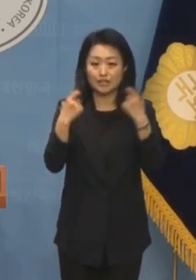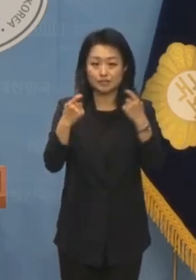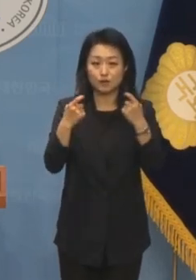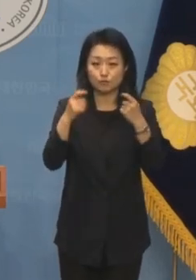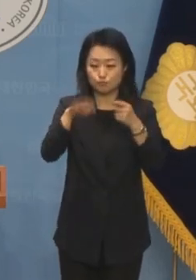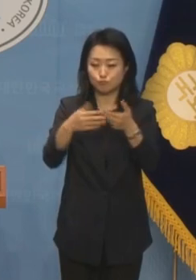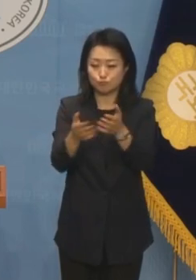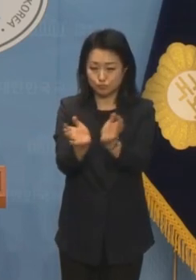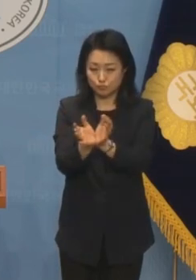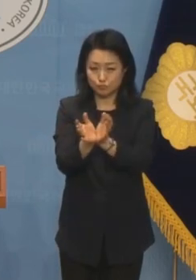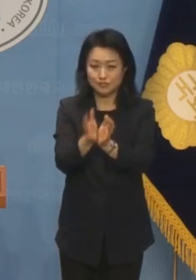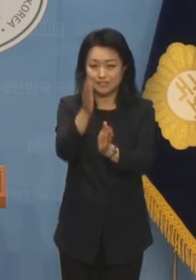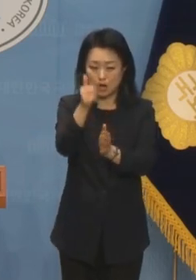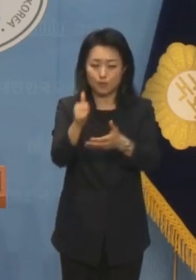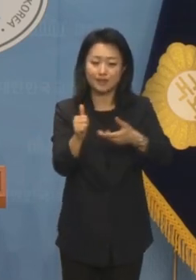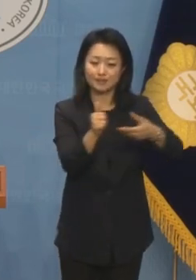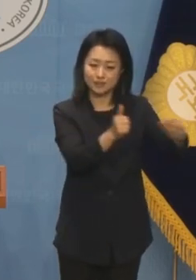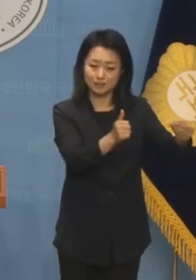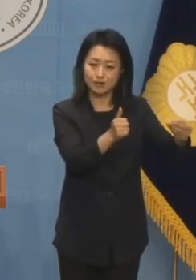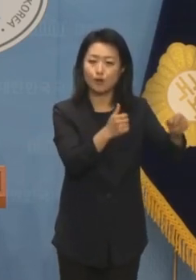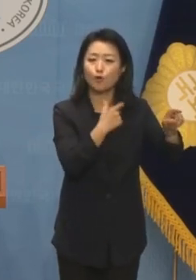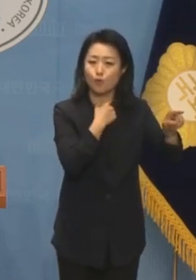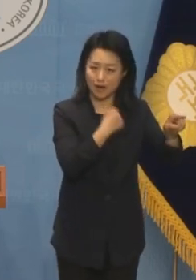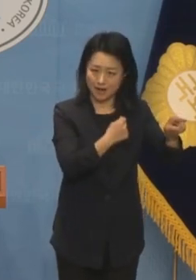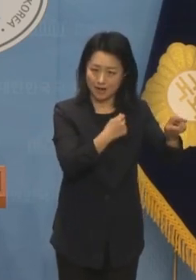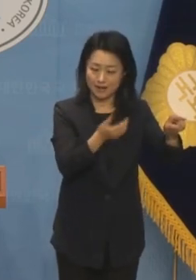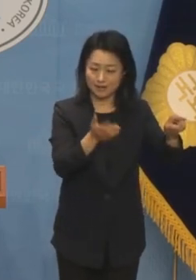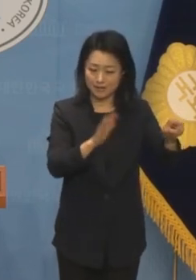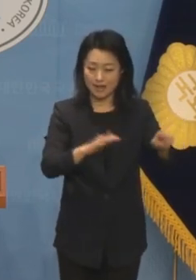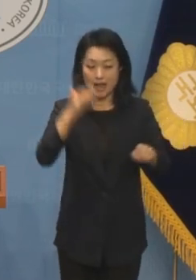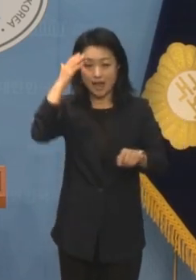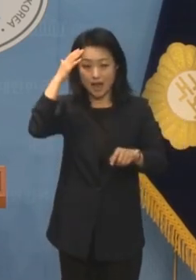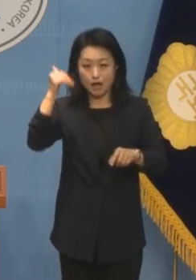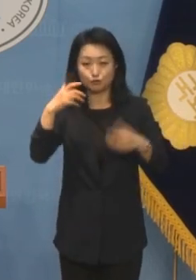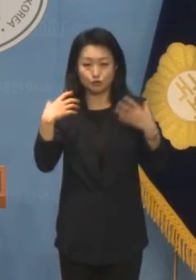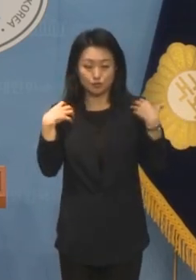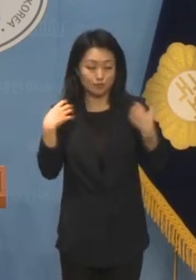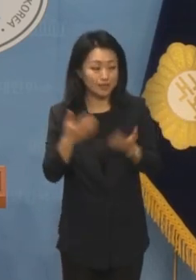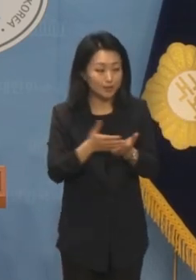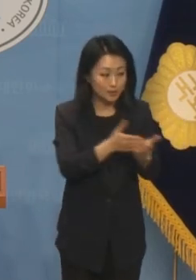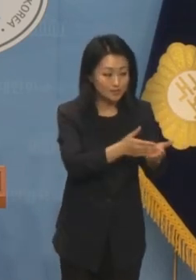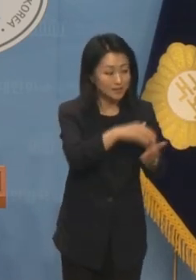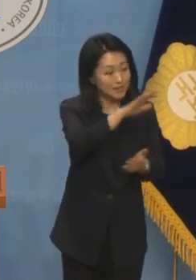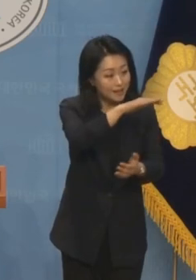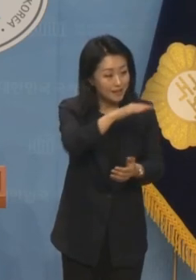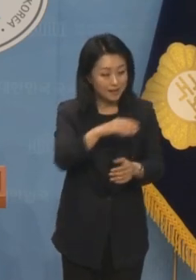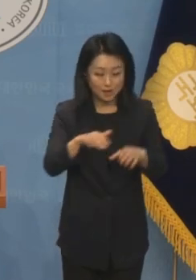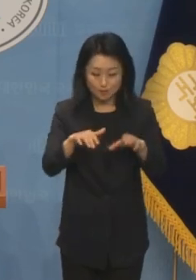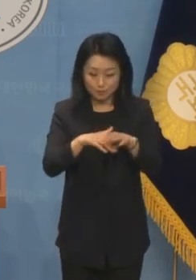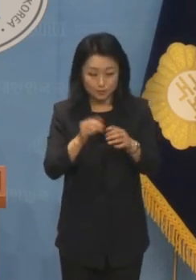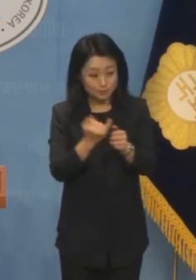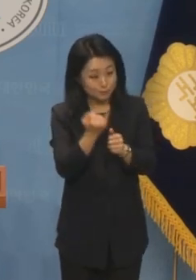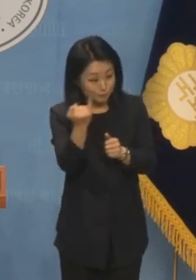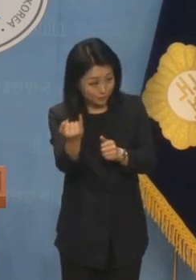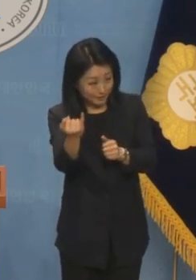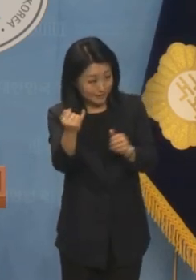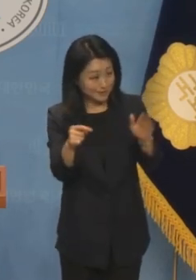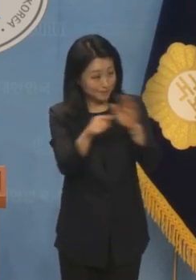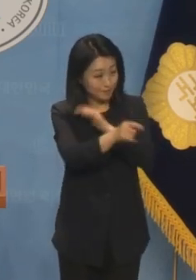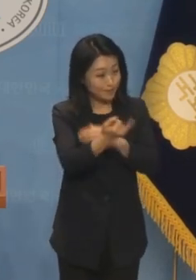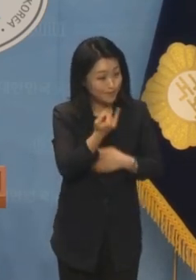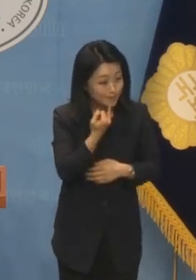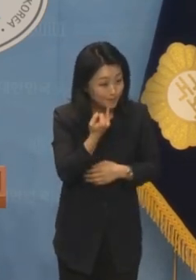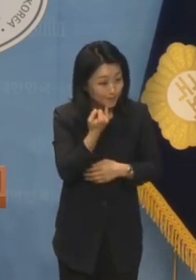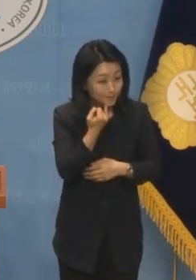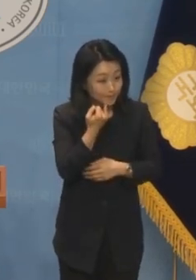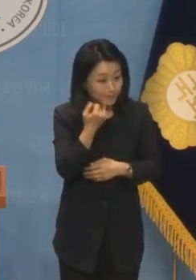참석을 요청하였지만 우리 정부가 먼저 인도 측에 김정숙 여사의 방문을 타진했다고